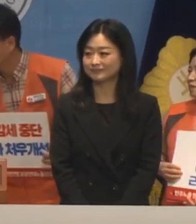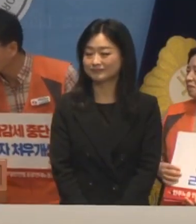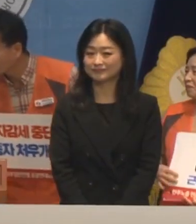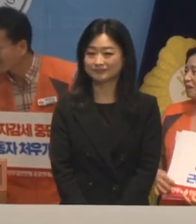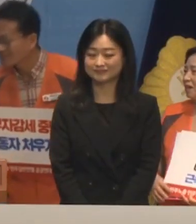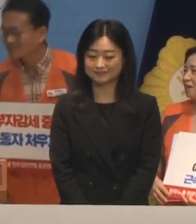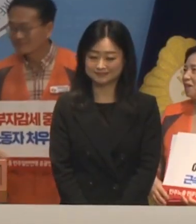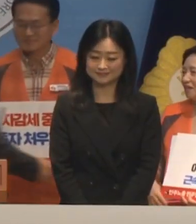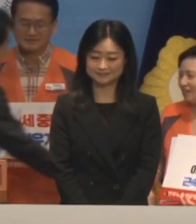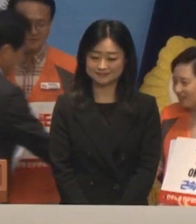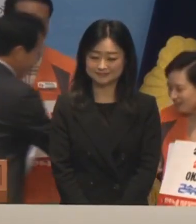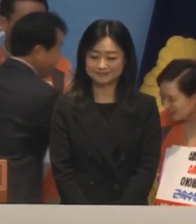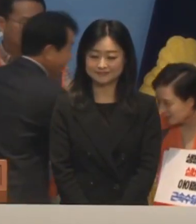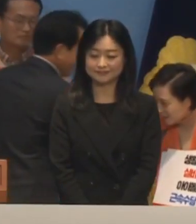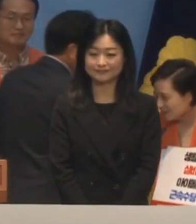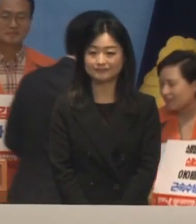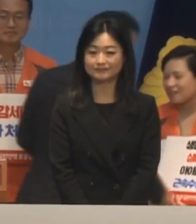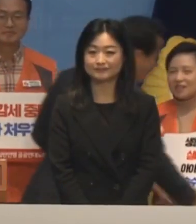됐습니까? 오랜만에